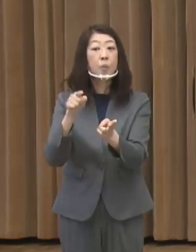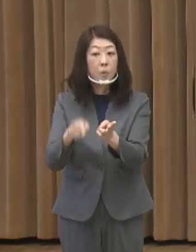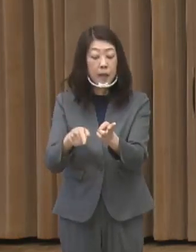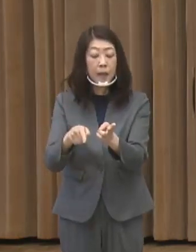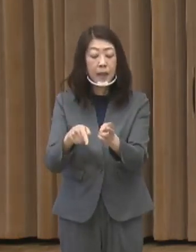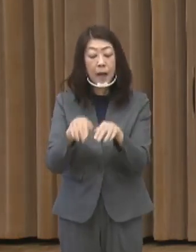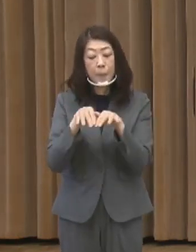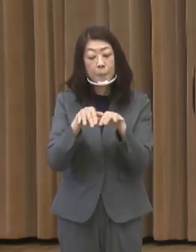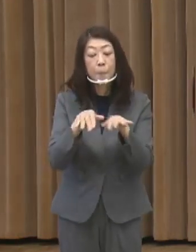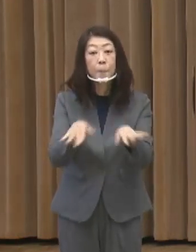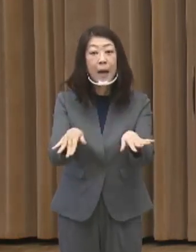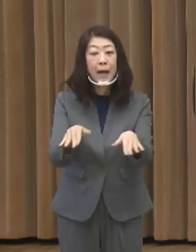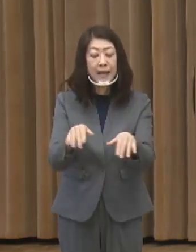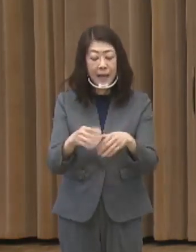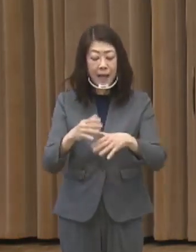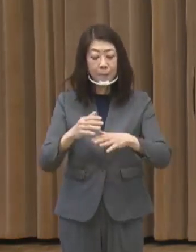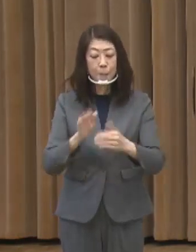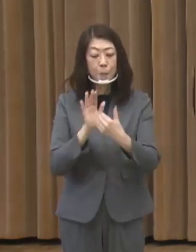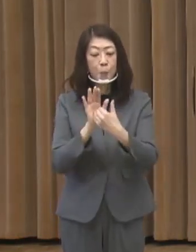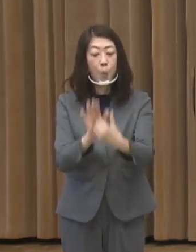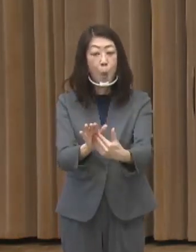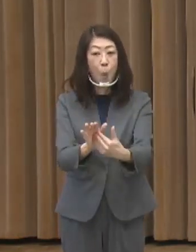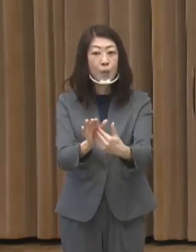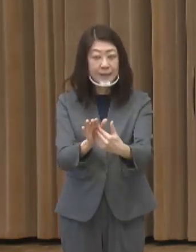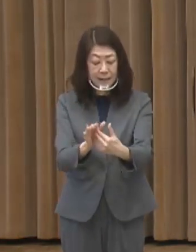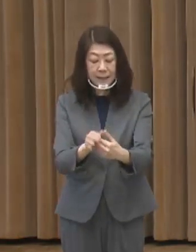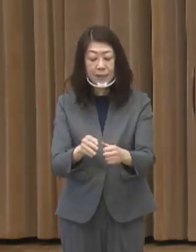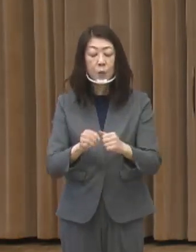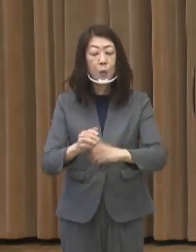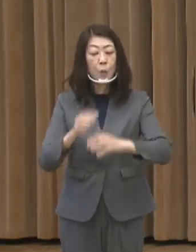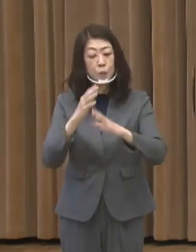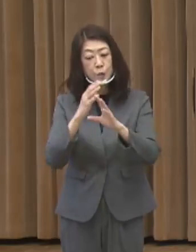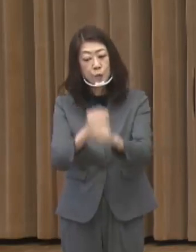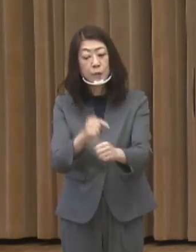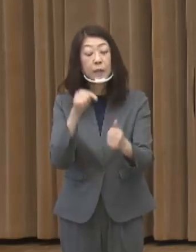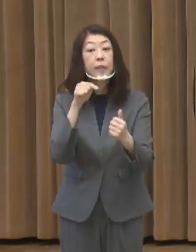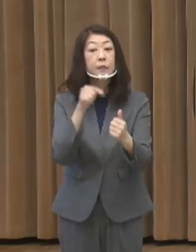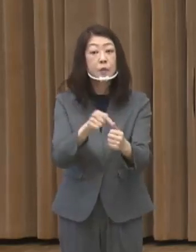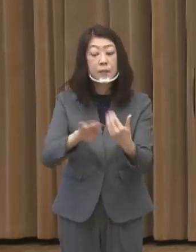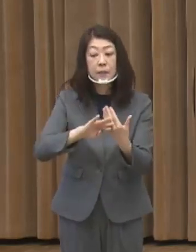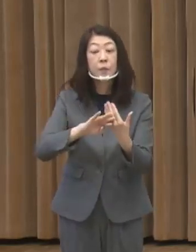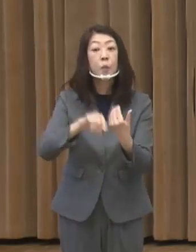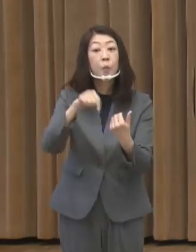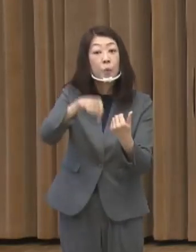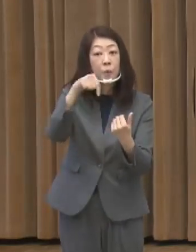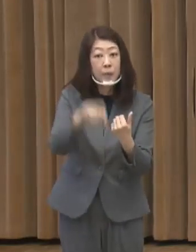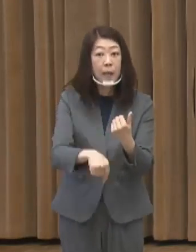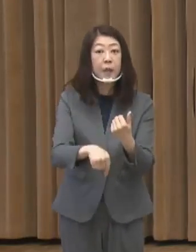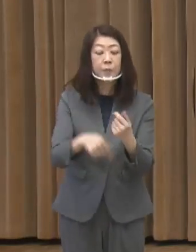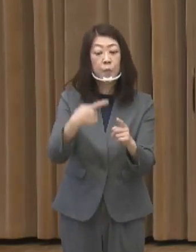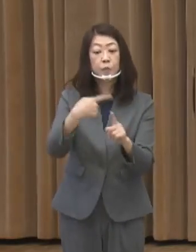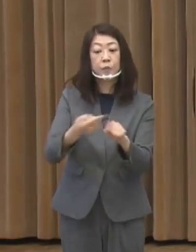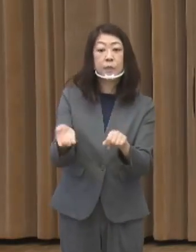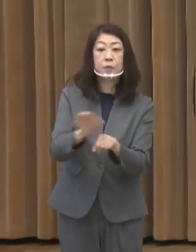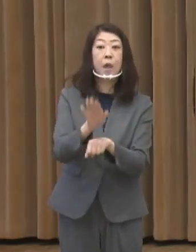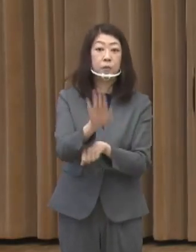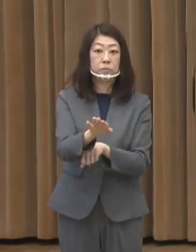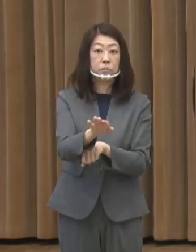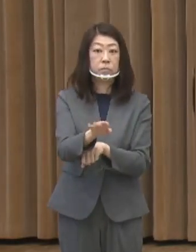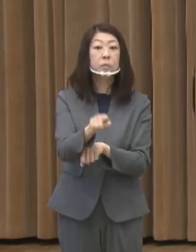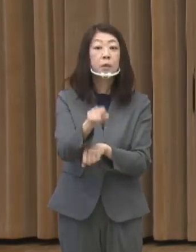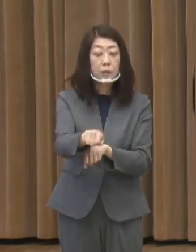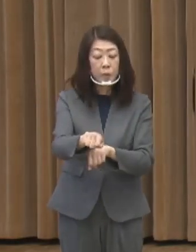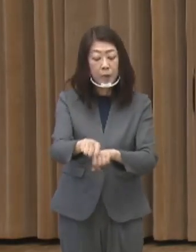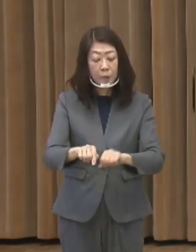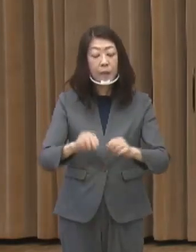内における協力金支給の要件となります。この制度は感染防止対策に取り組んでい